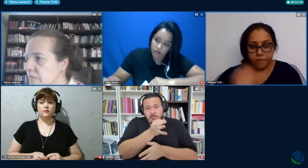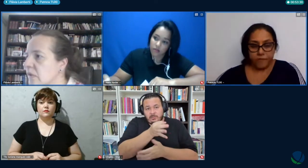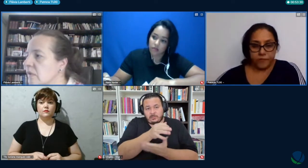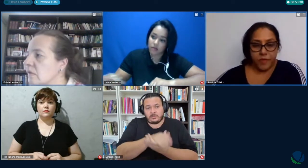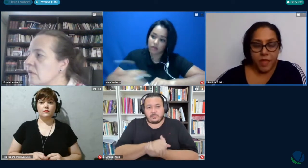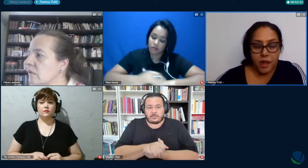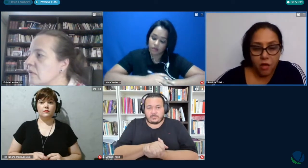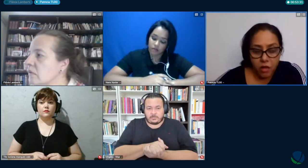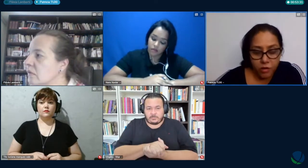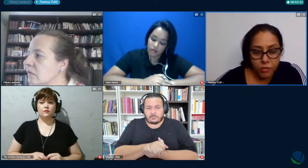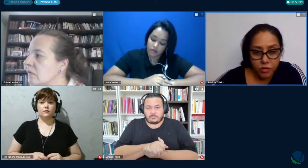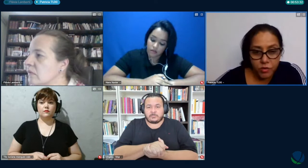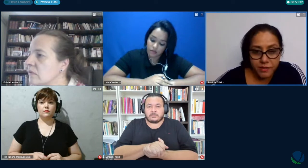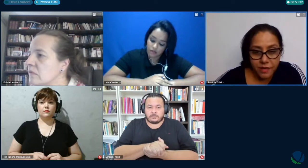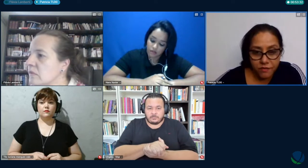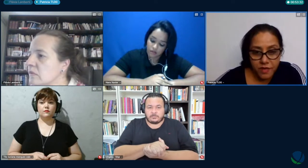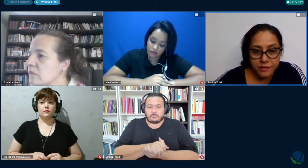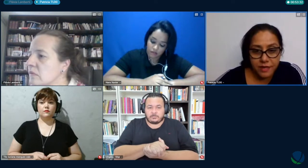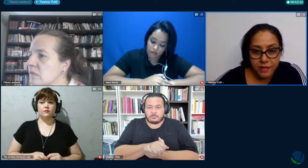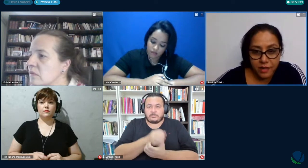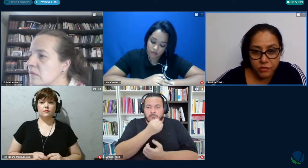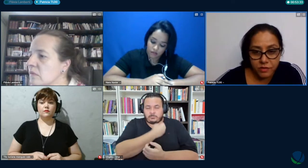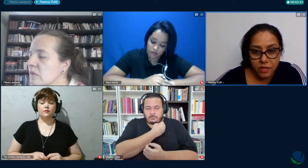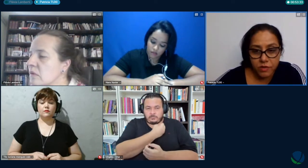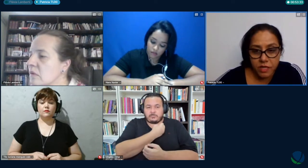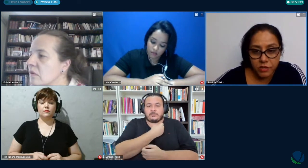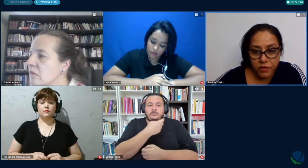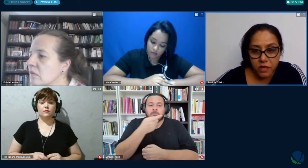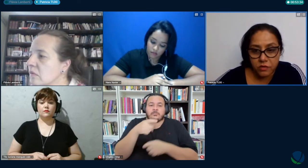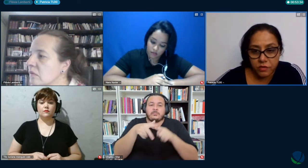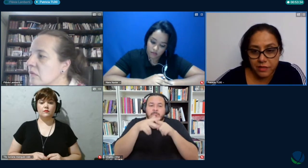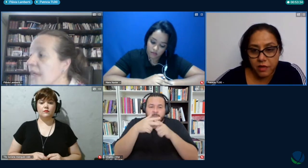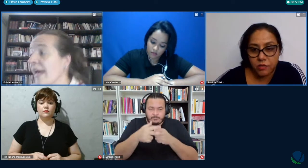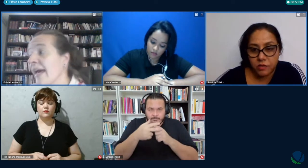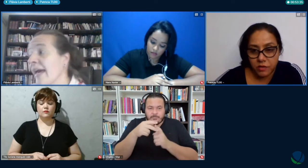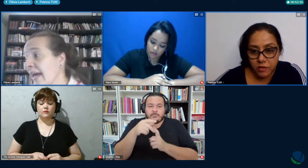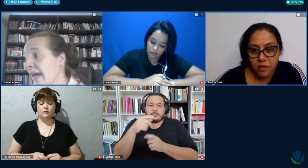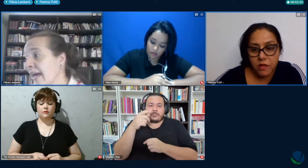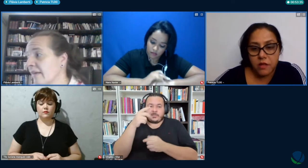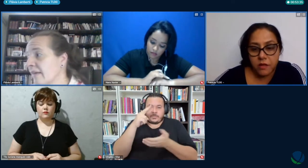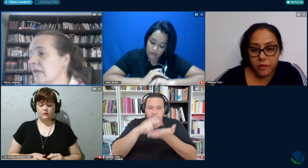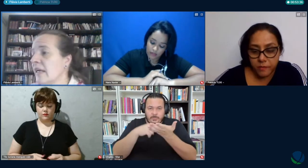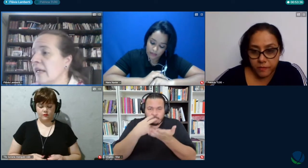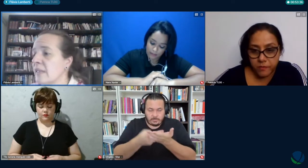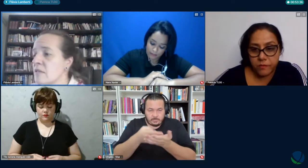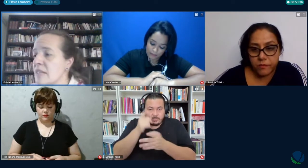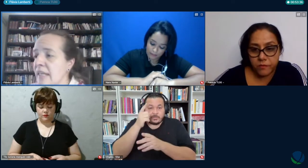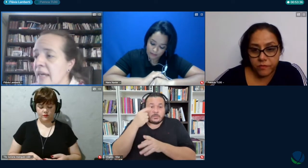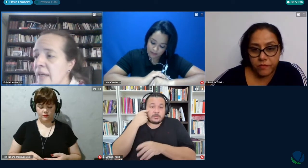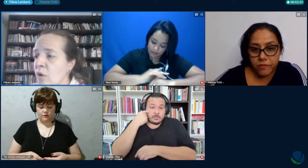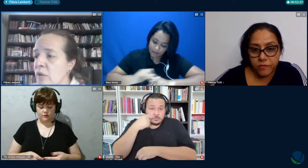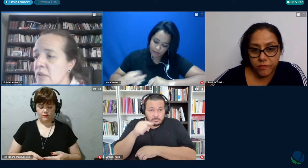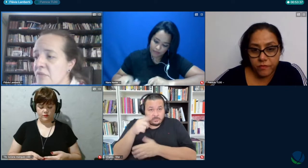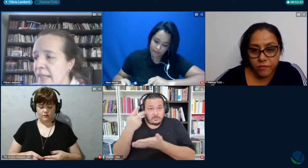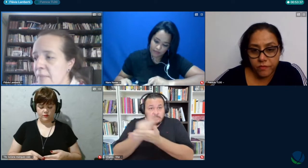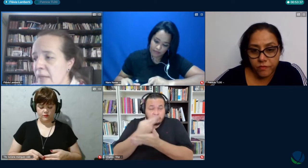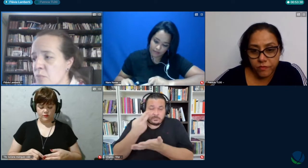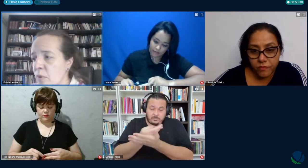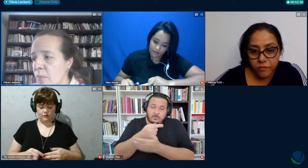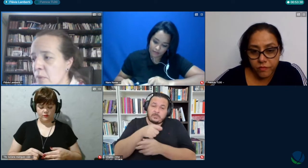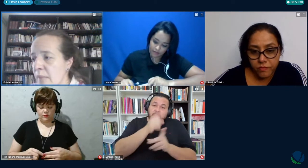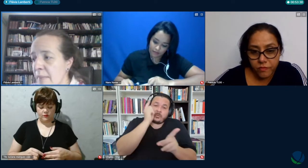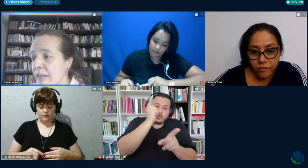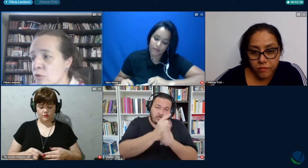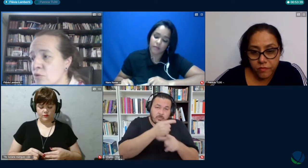É. Ela coloca número 2, revise a tradução identificando os erros. É. Então seria encontre